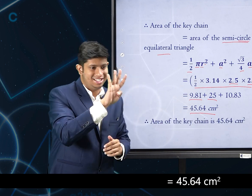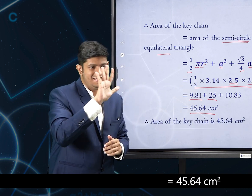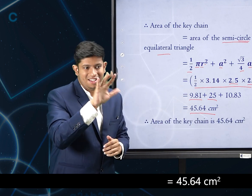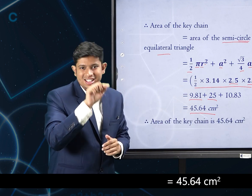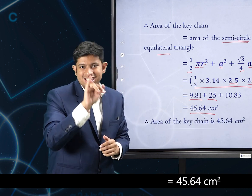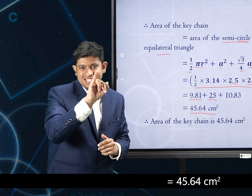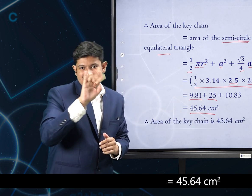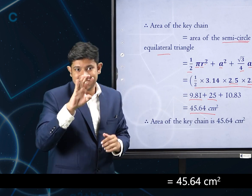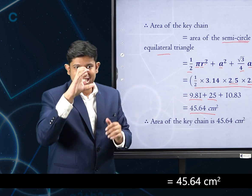=45.64 సెంటీమీటర్ స్క్వేర్.